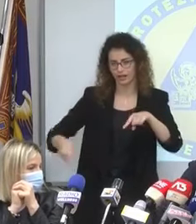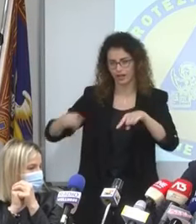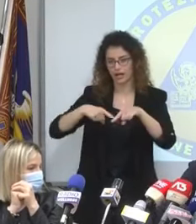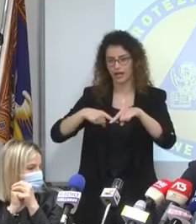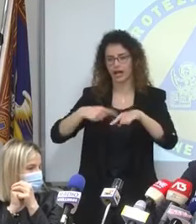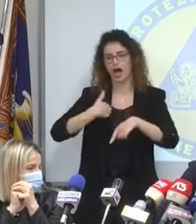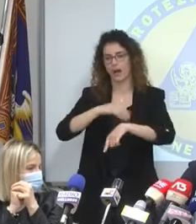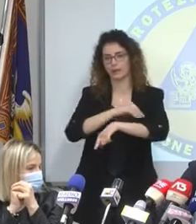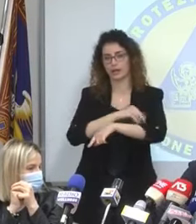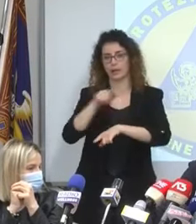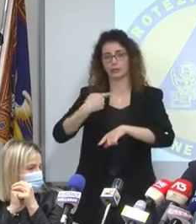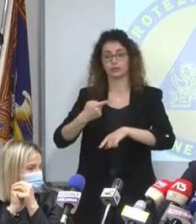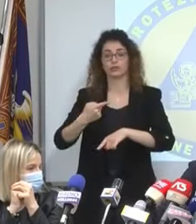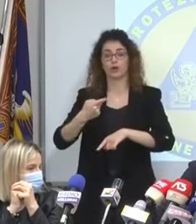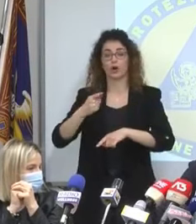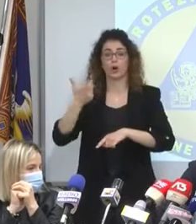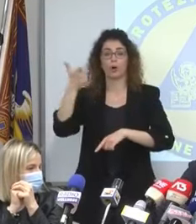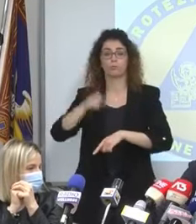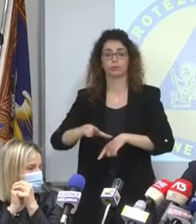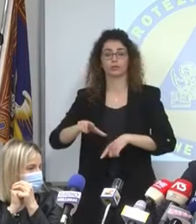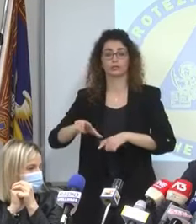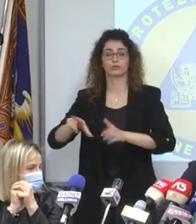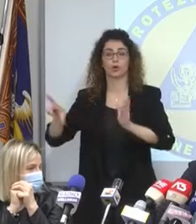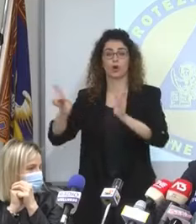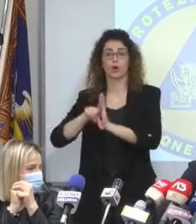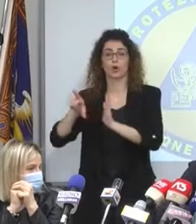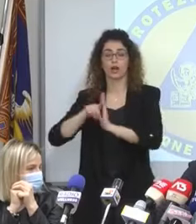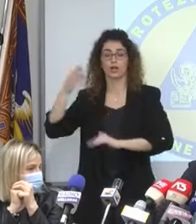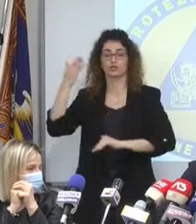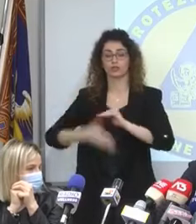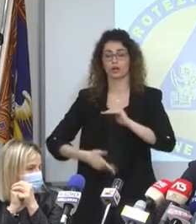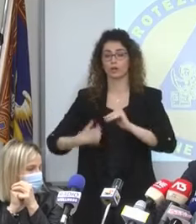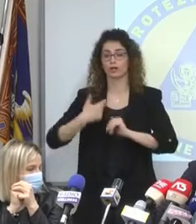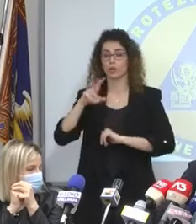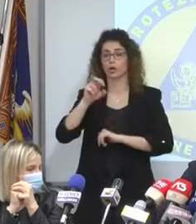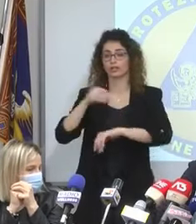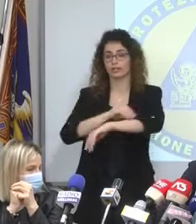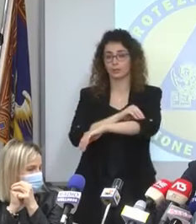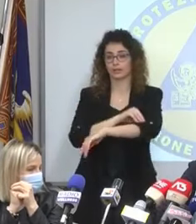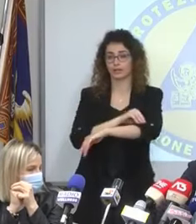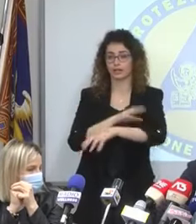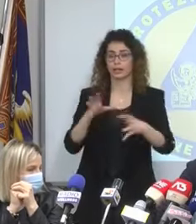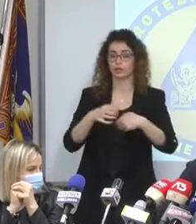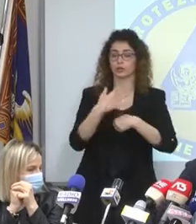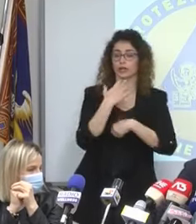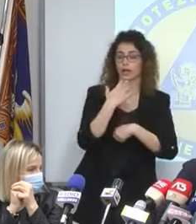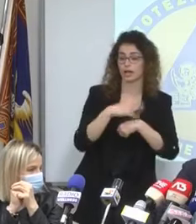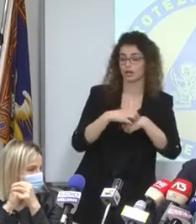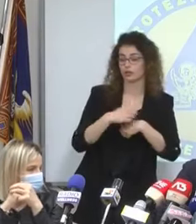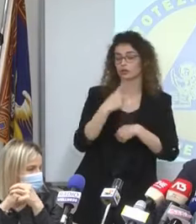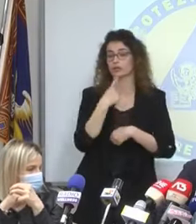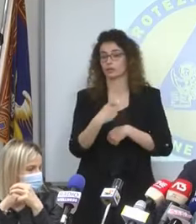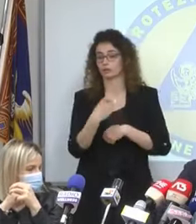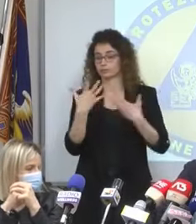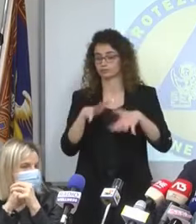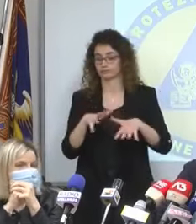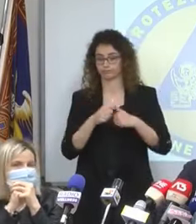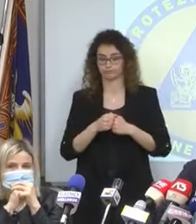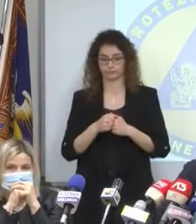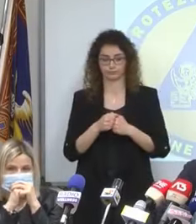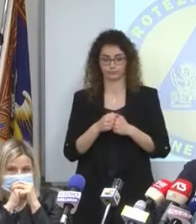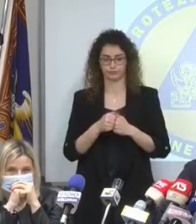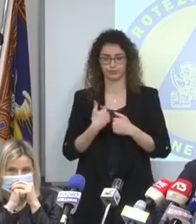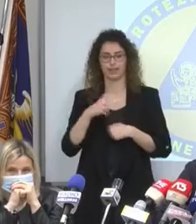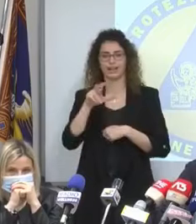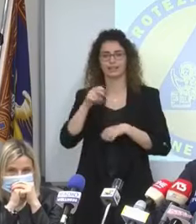il decreto. 30 aprile zone arancioni, zone rosse vanno a scemare e quindi spariscono. 30 aprile vuol dire